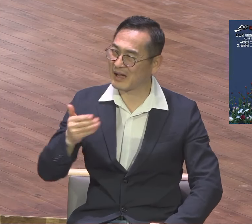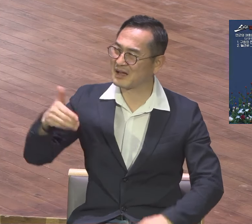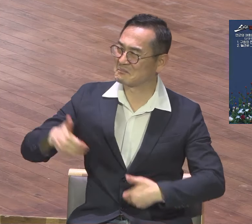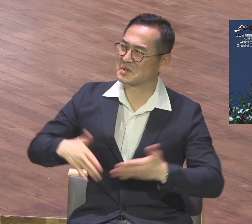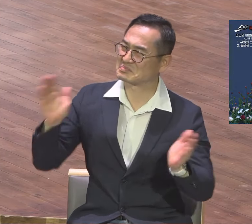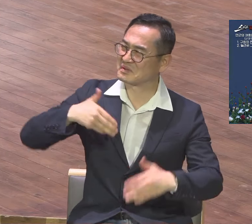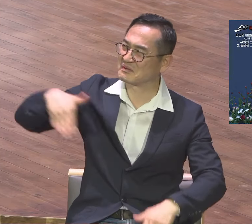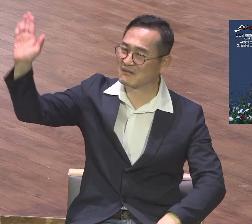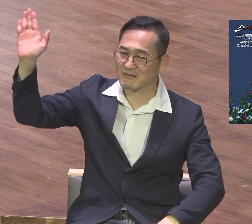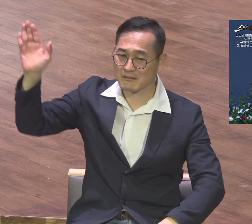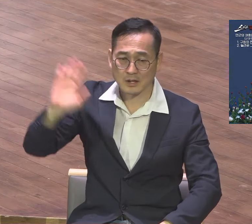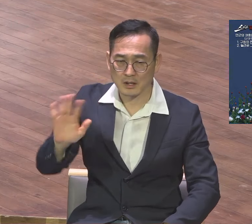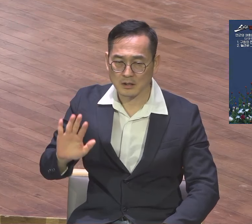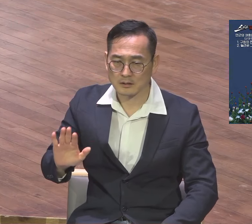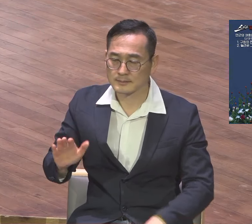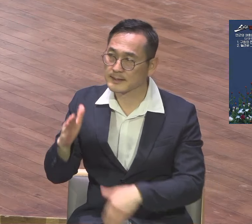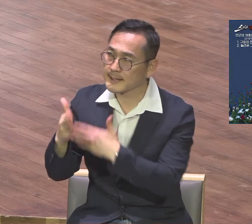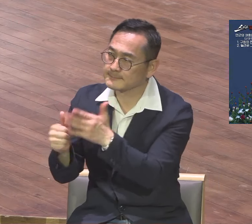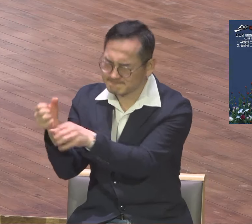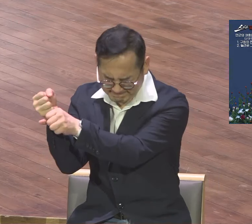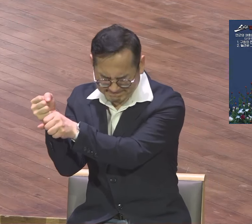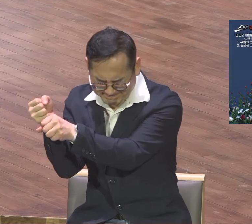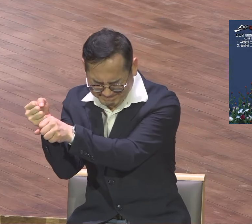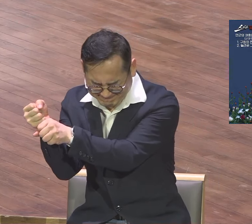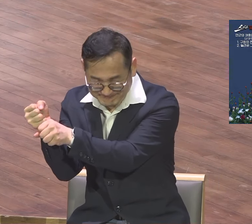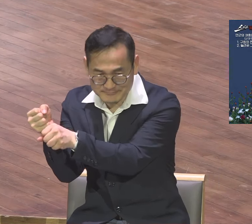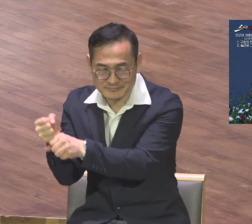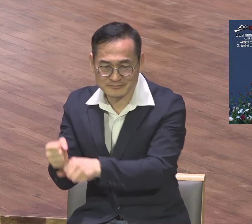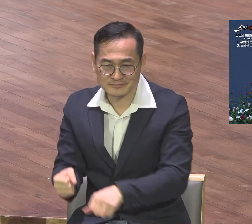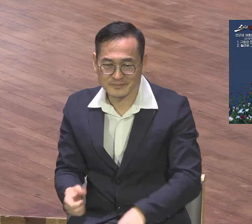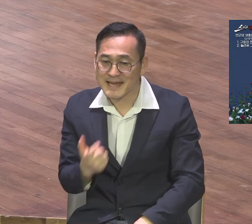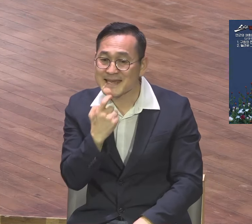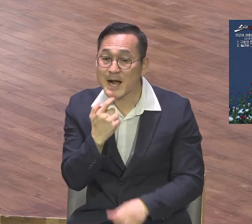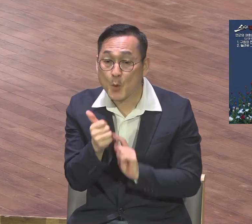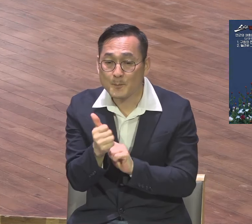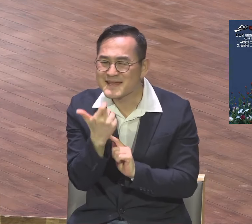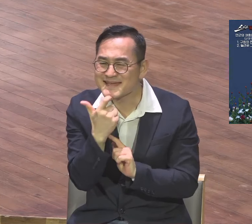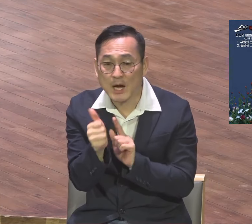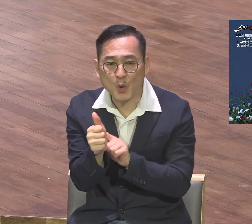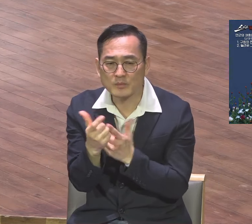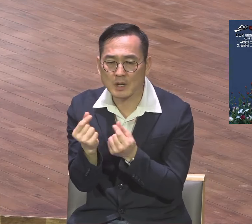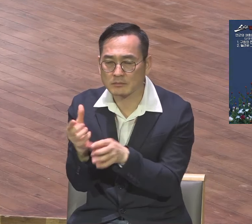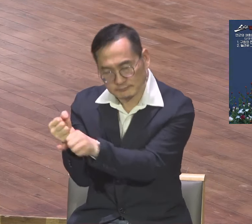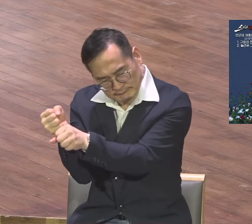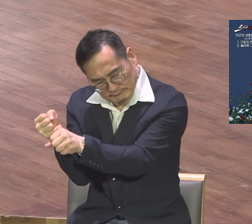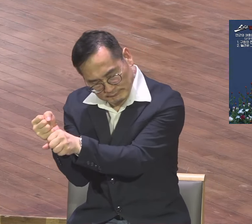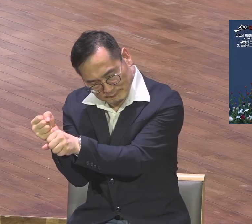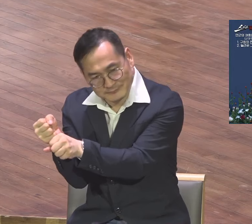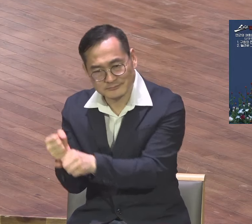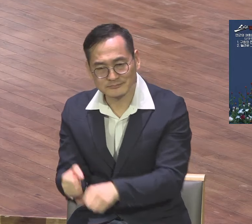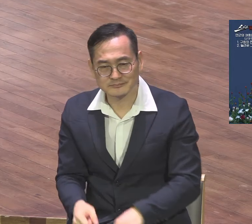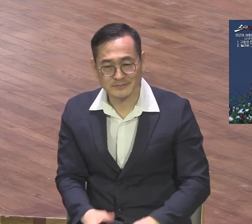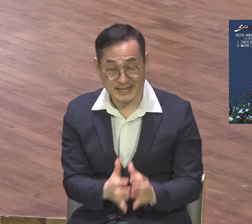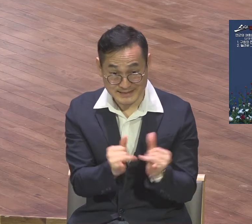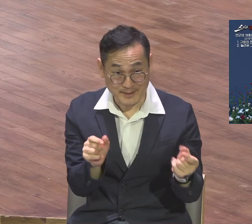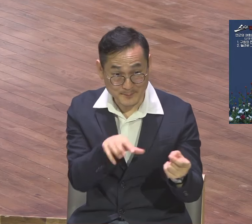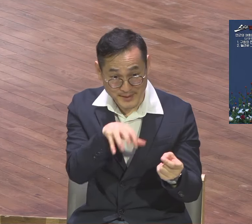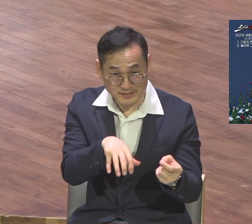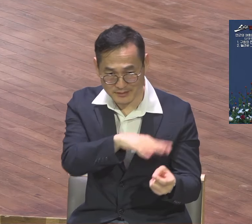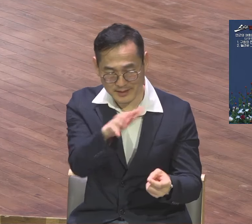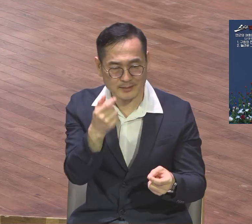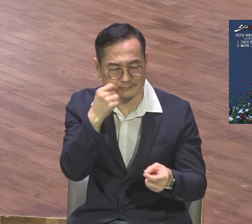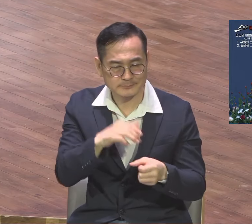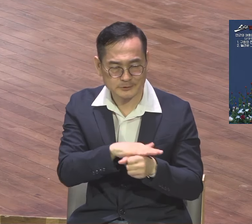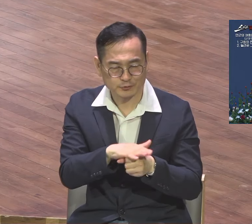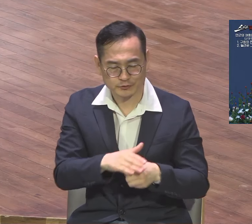지렁이 같은 벌레 같은 티끌 같은 존재 되시기 바랍니다. 하나님 앞에서는 그러나 사람 앞에서는 정인으로 써야